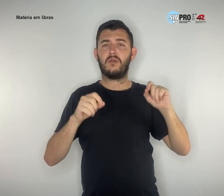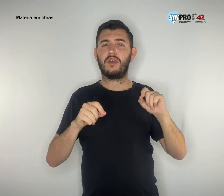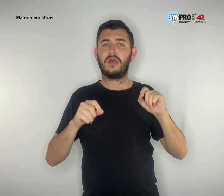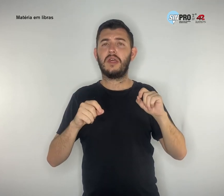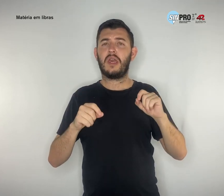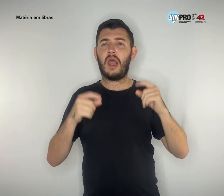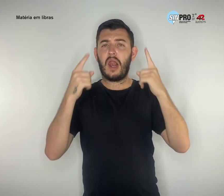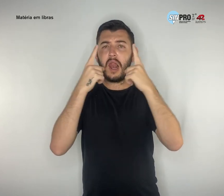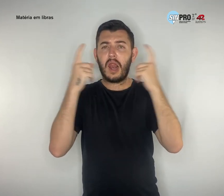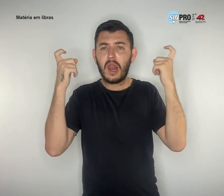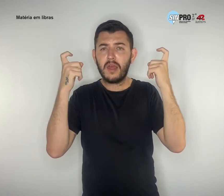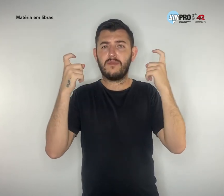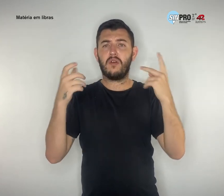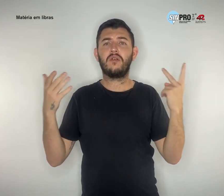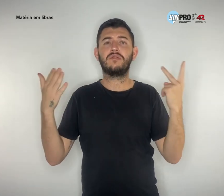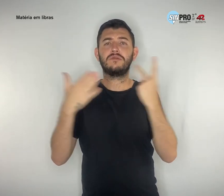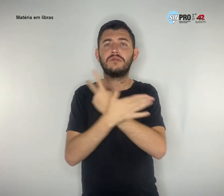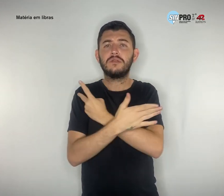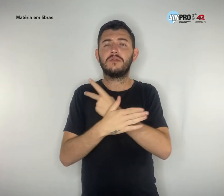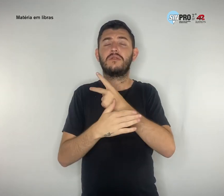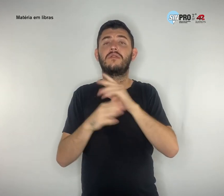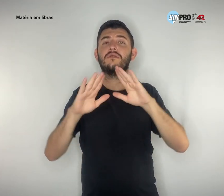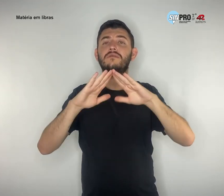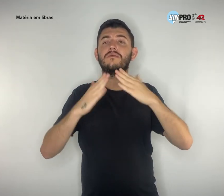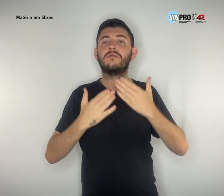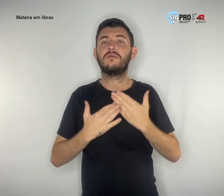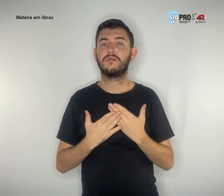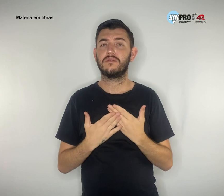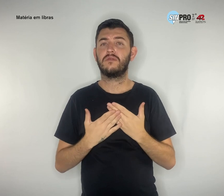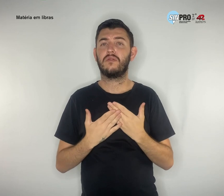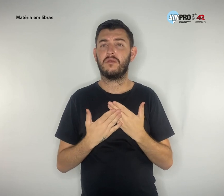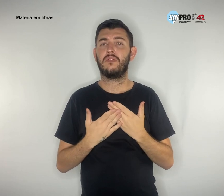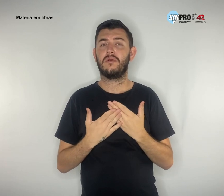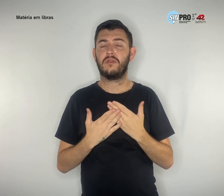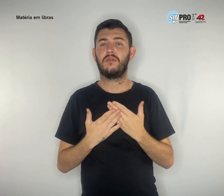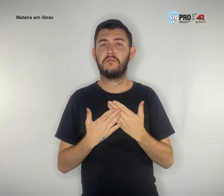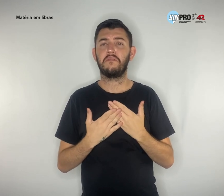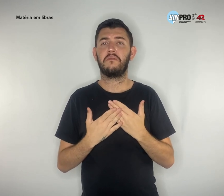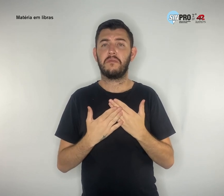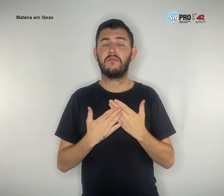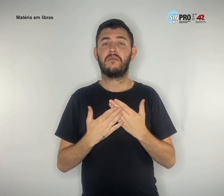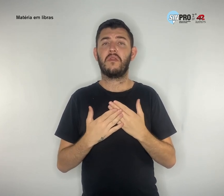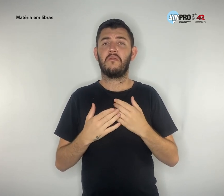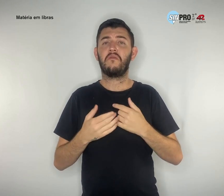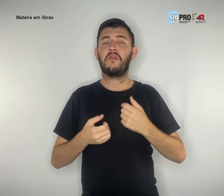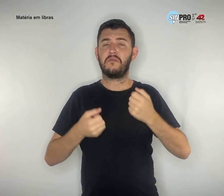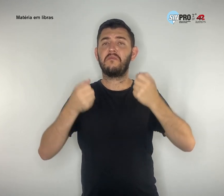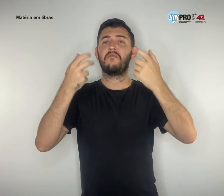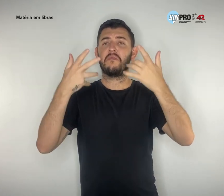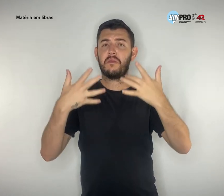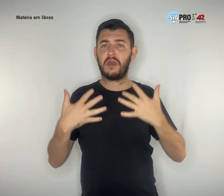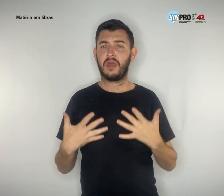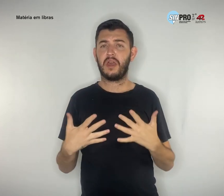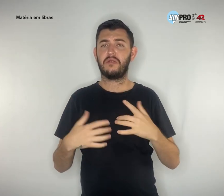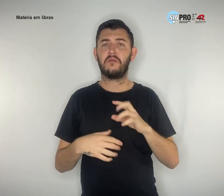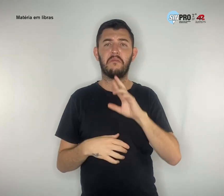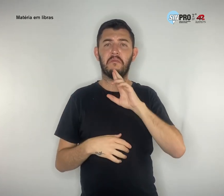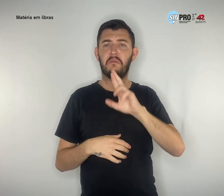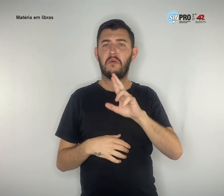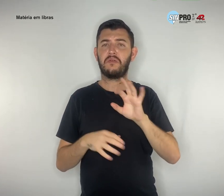dentro das escolas, foi um dos pontos comentados e respondeu de forma enfática. É